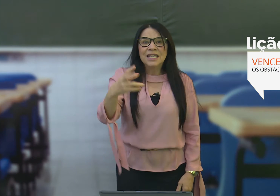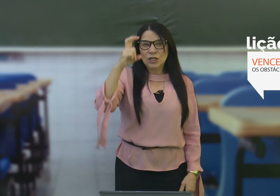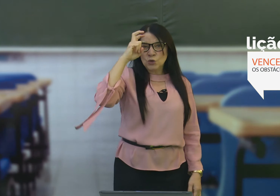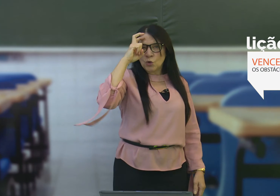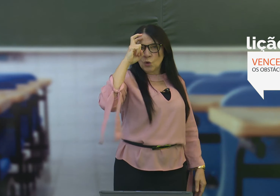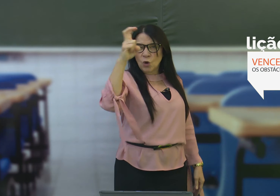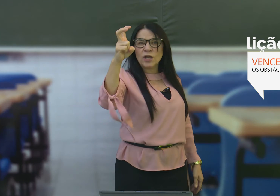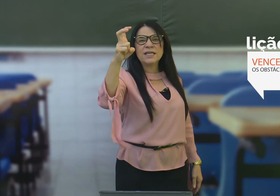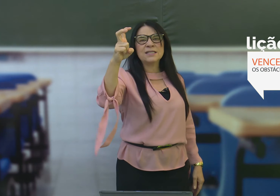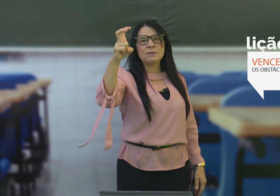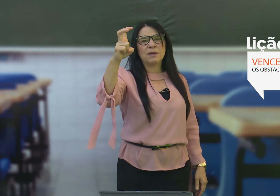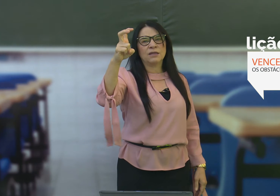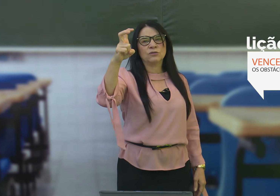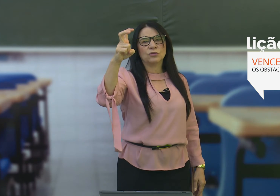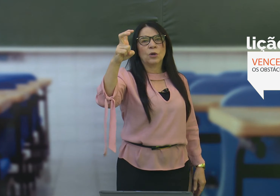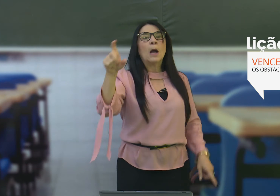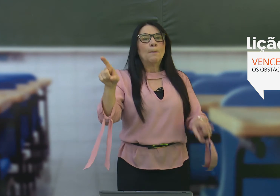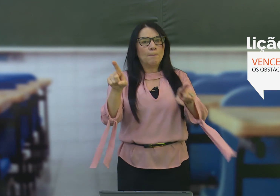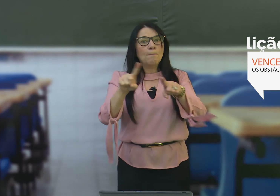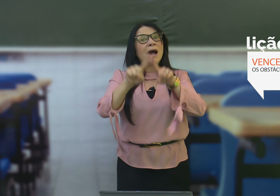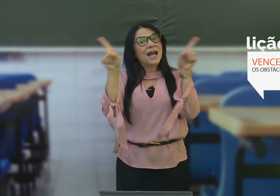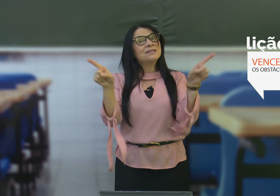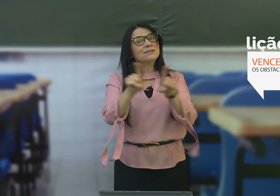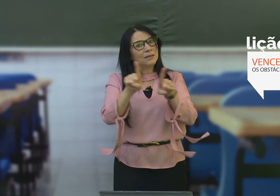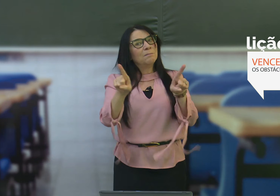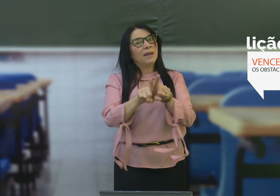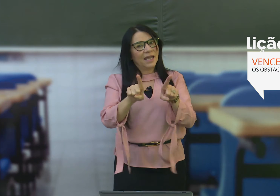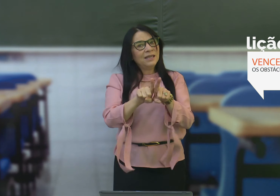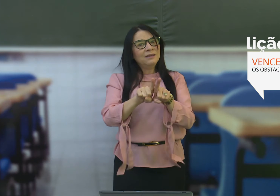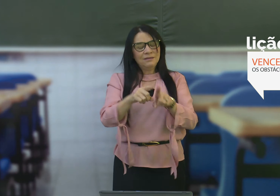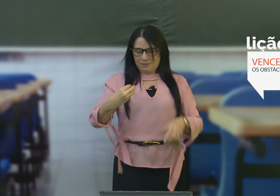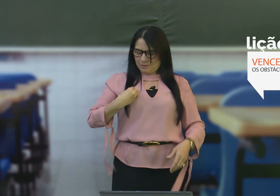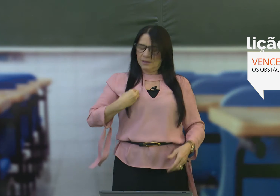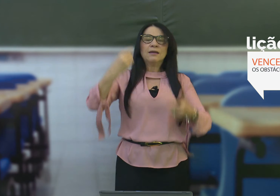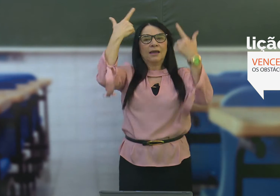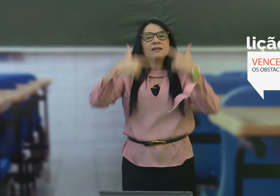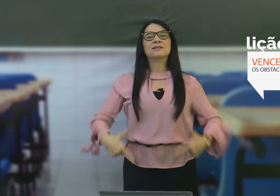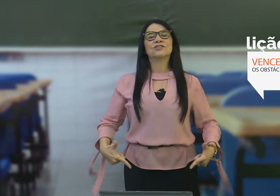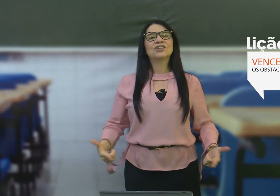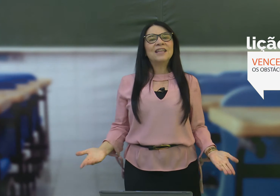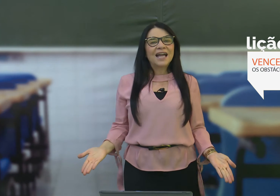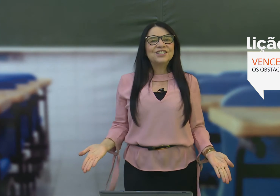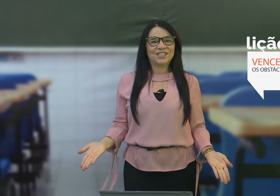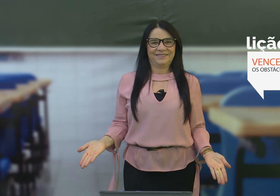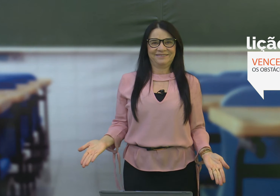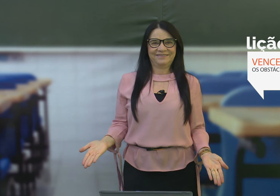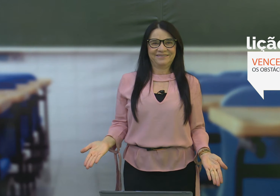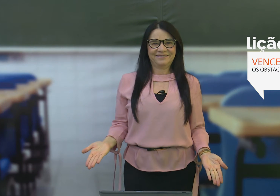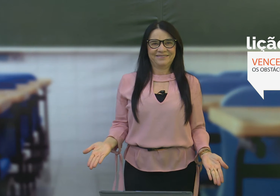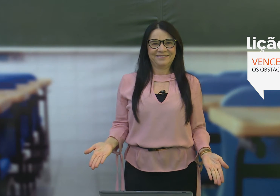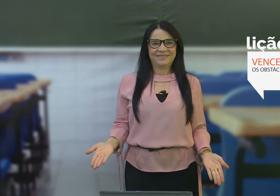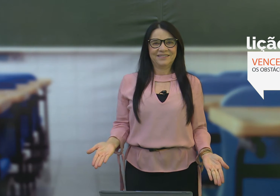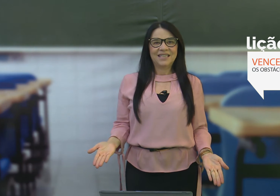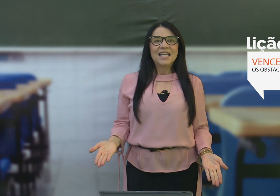no conhecimento, mas também em santidade.